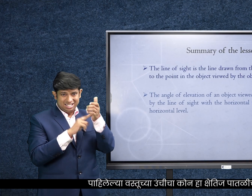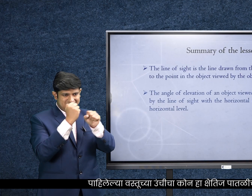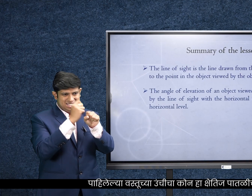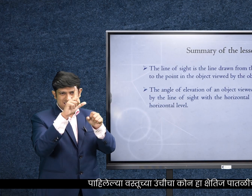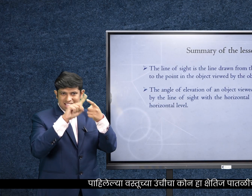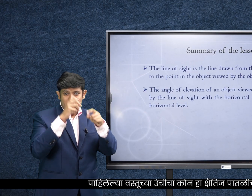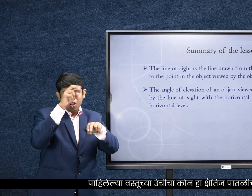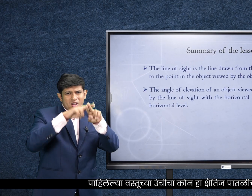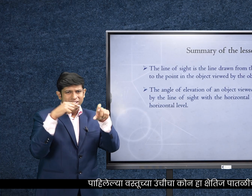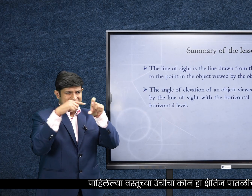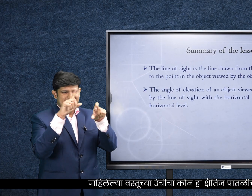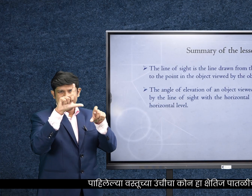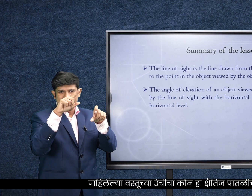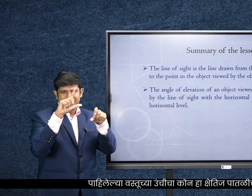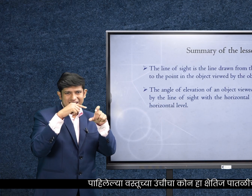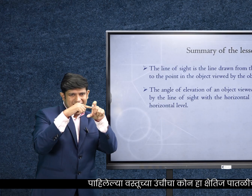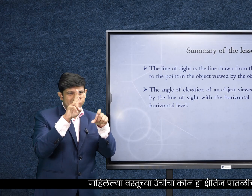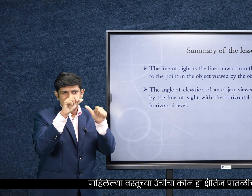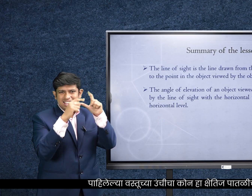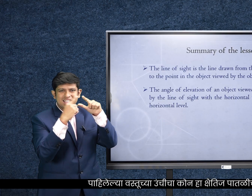पाहिलेल्या वस्तूच्या उंचीचा कोन हा क्षैतिज पातळीवर